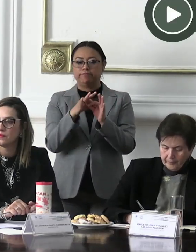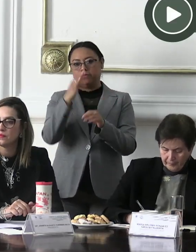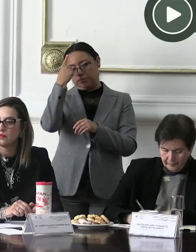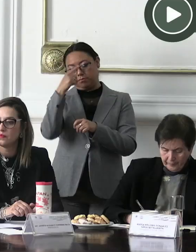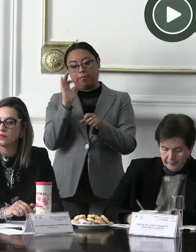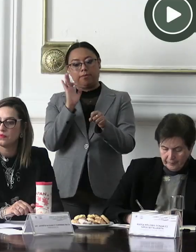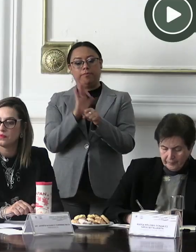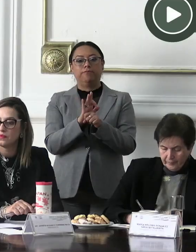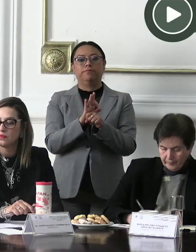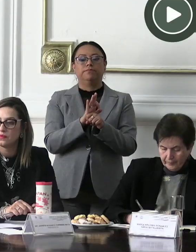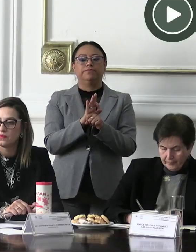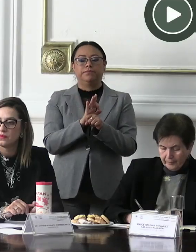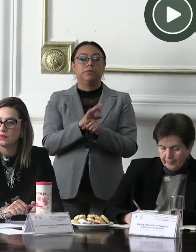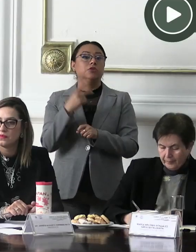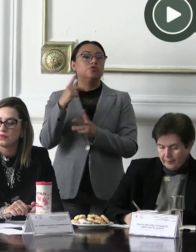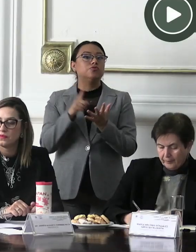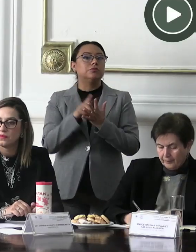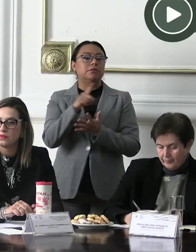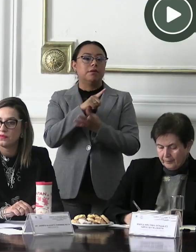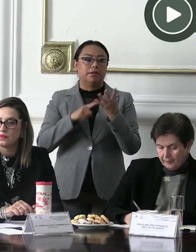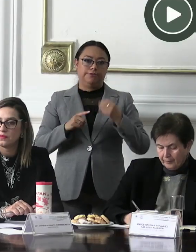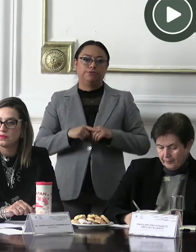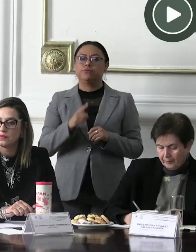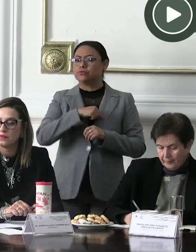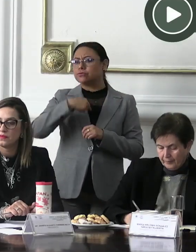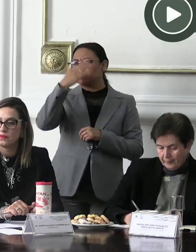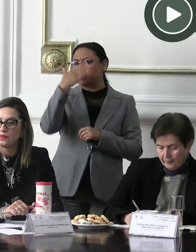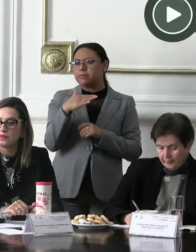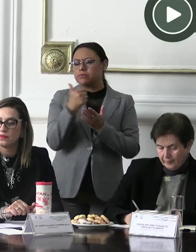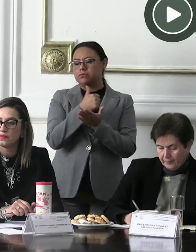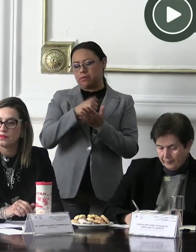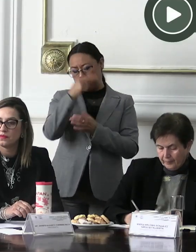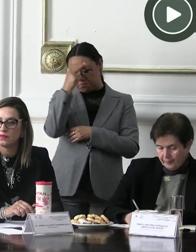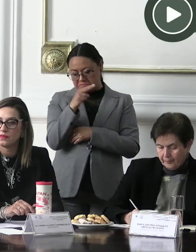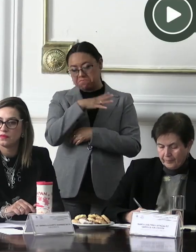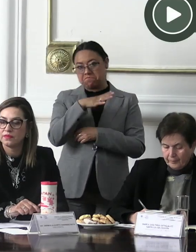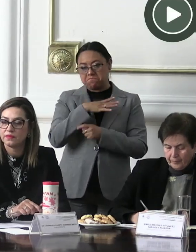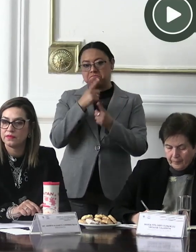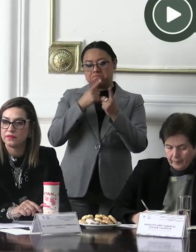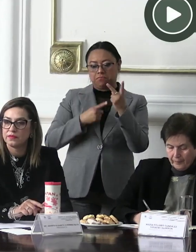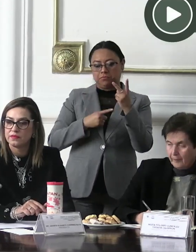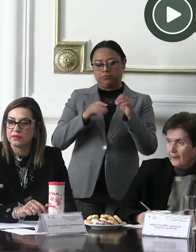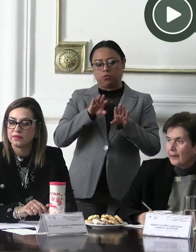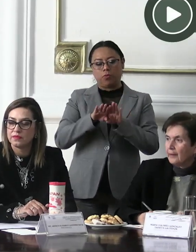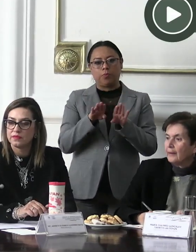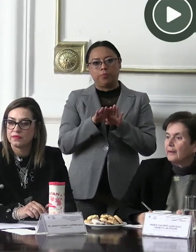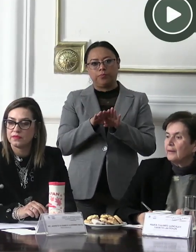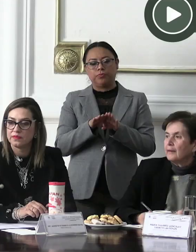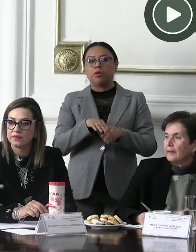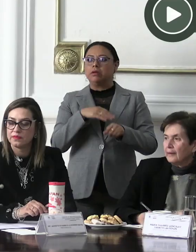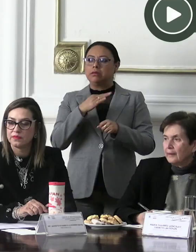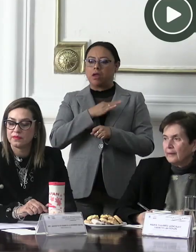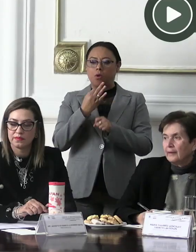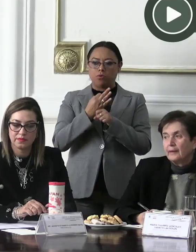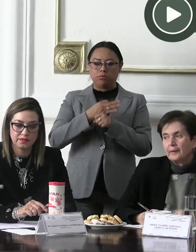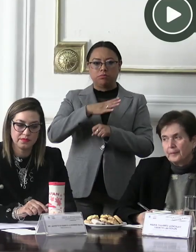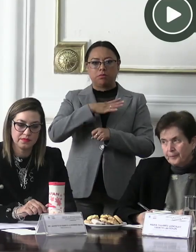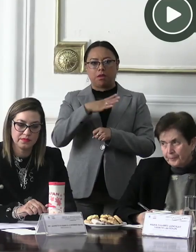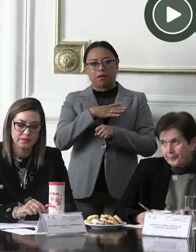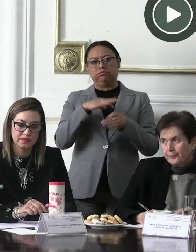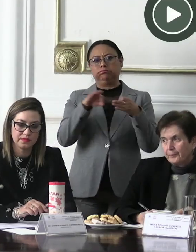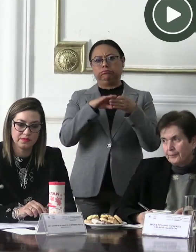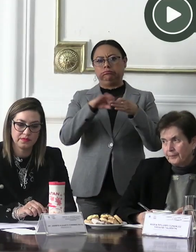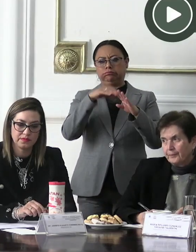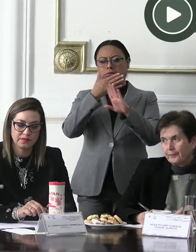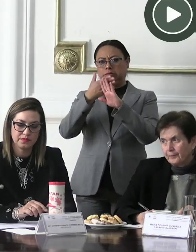de sus derechos. Sabemos que la Ciudad de México enfrenta retos profundos en esta materia: la persistencia de la violencia estructural y machista contra